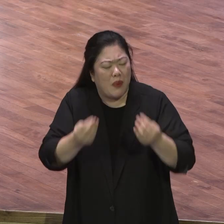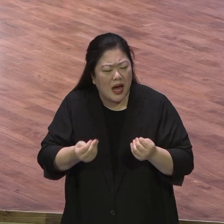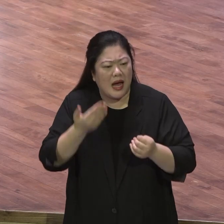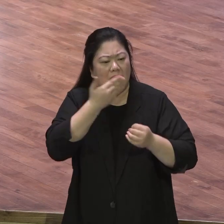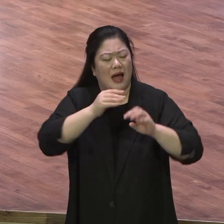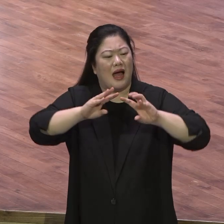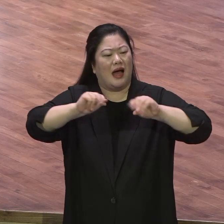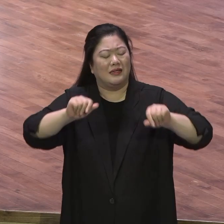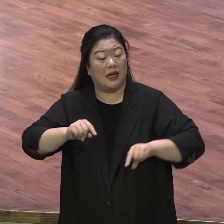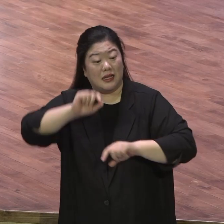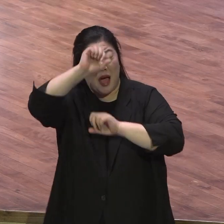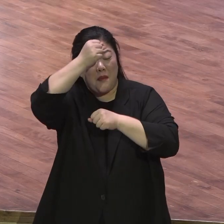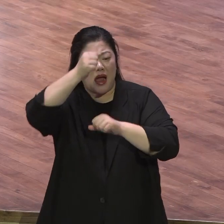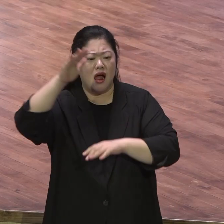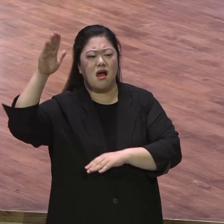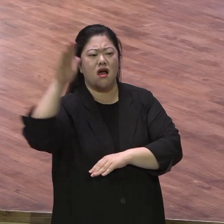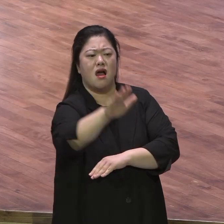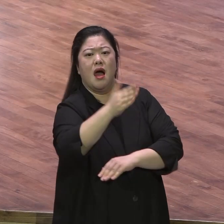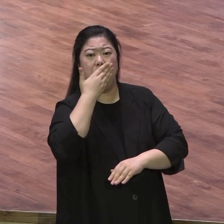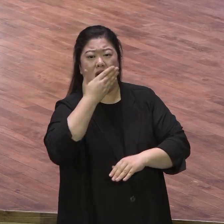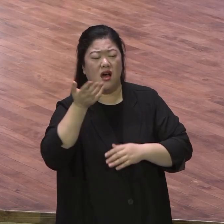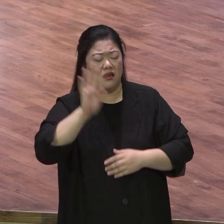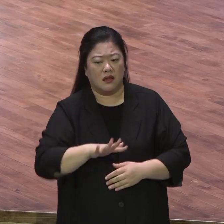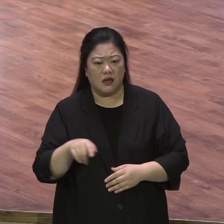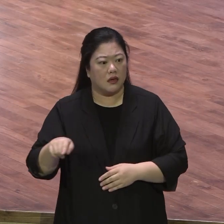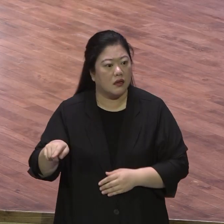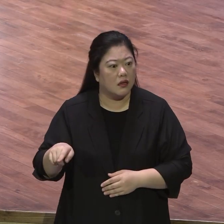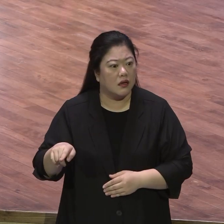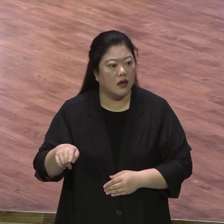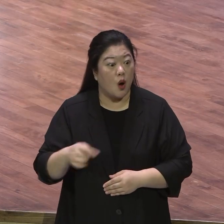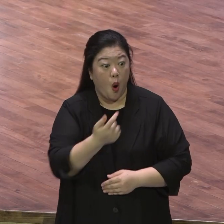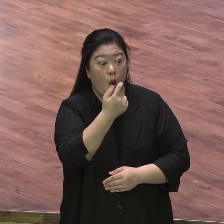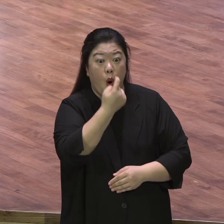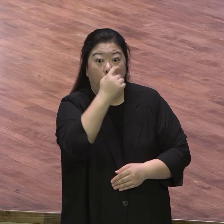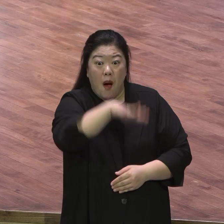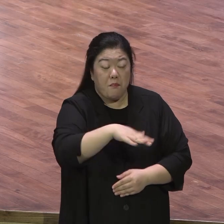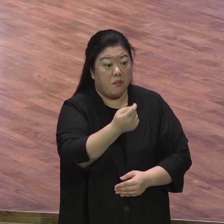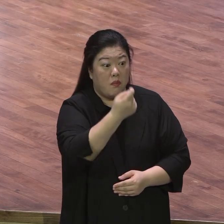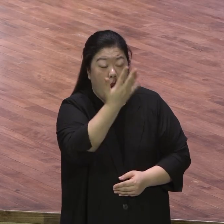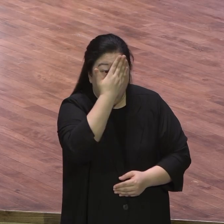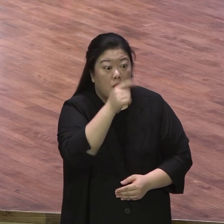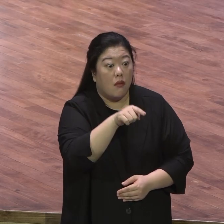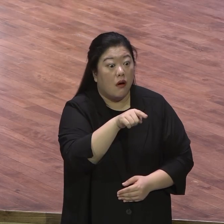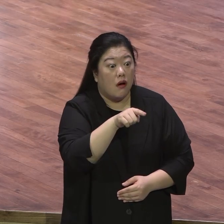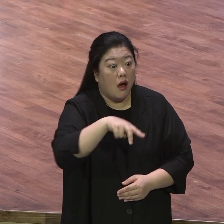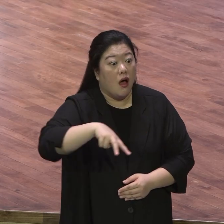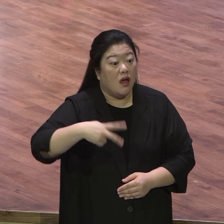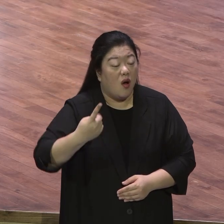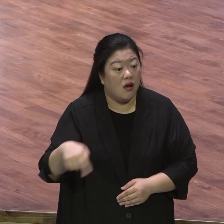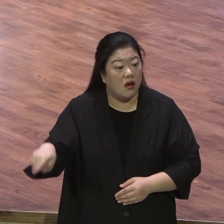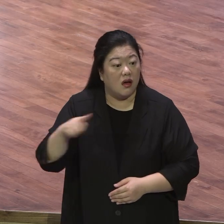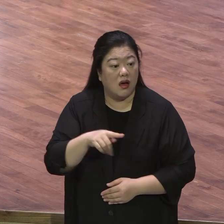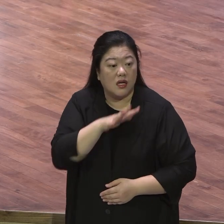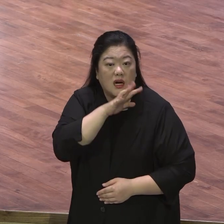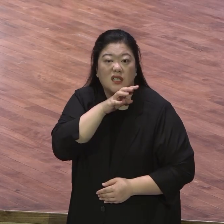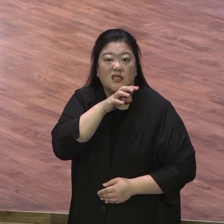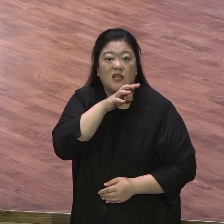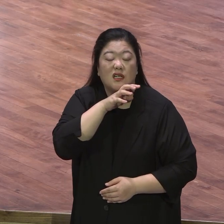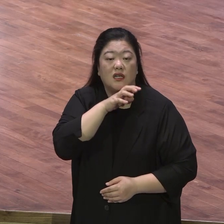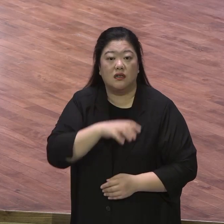있는데 여기서 뭡니까 완전히 불신앙이 나와버려요. 열두 정탐꾼이